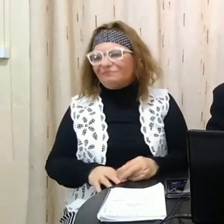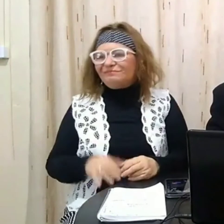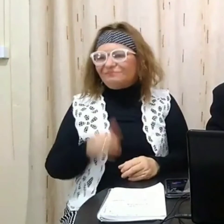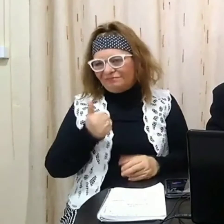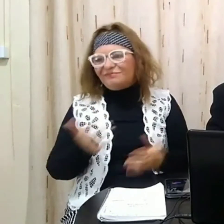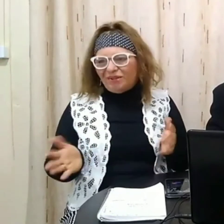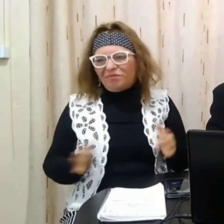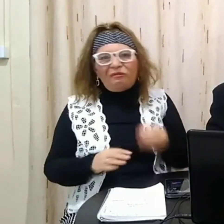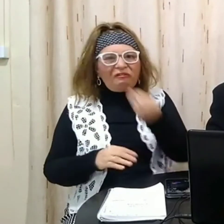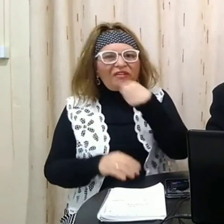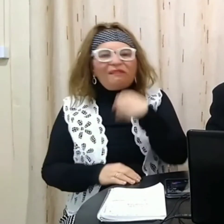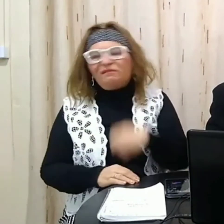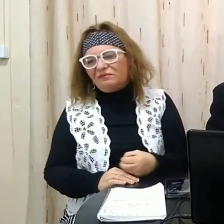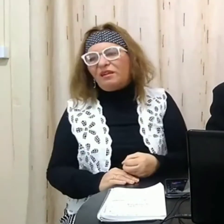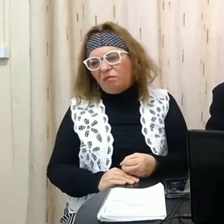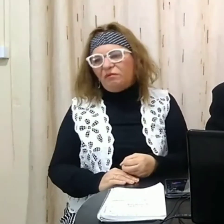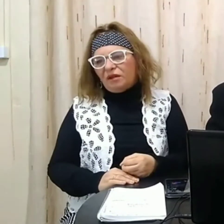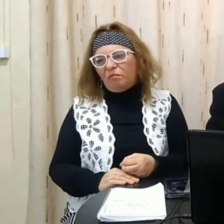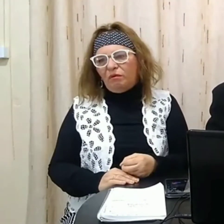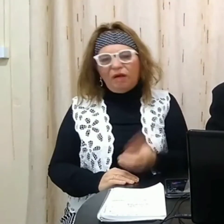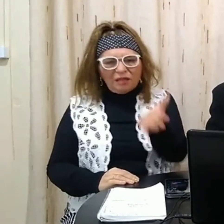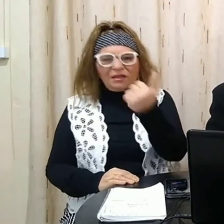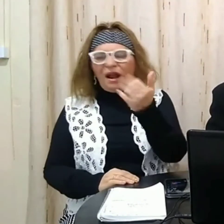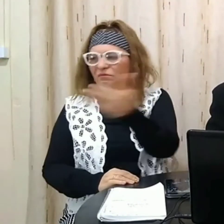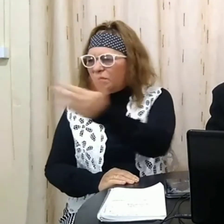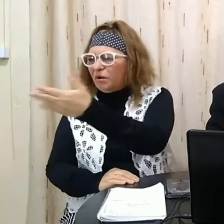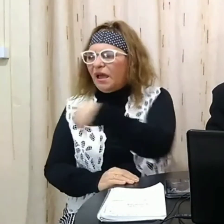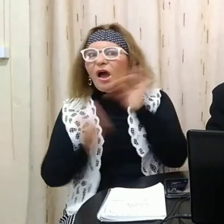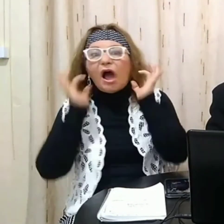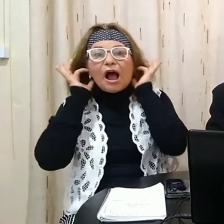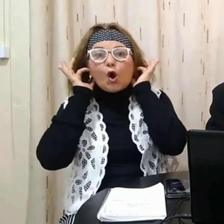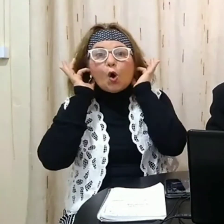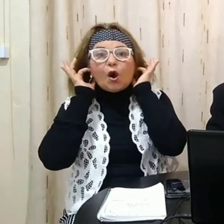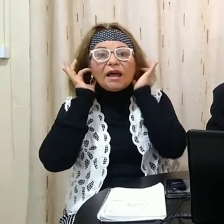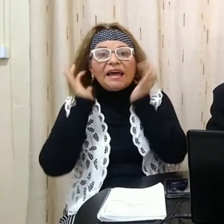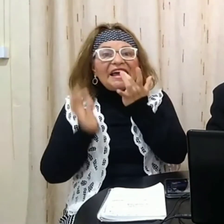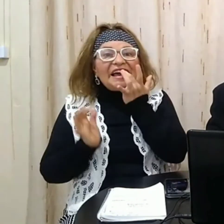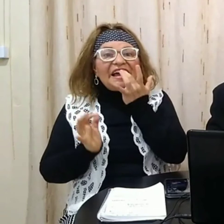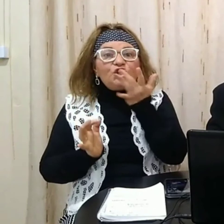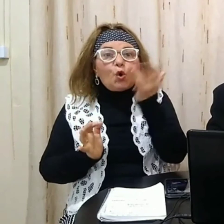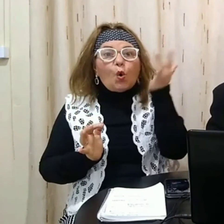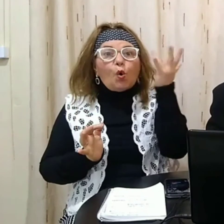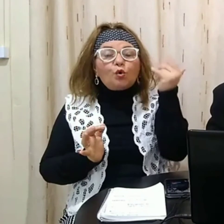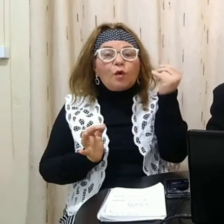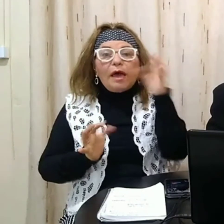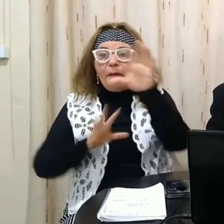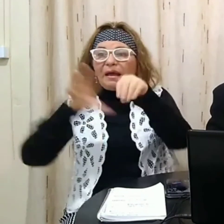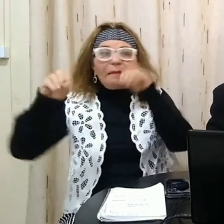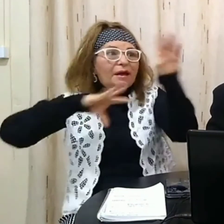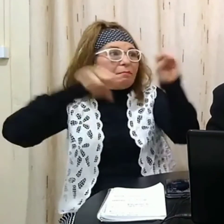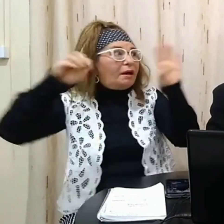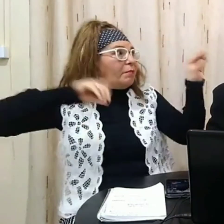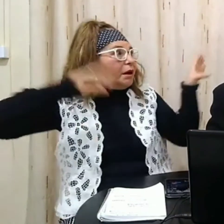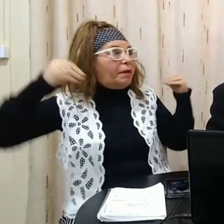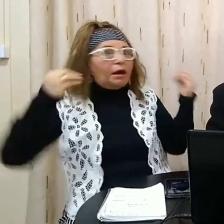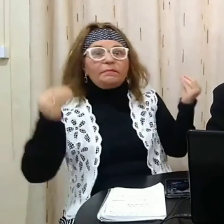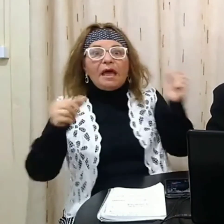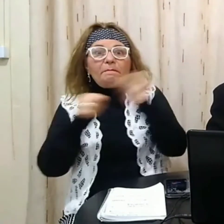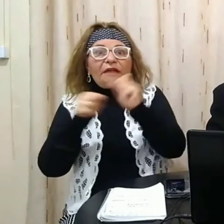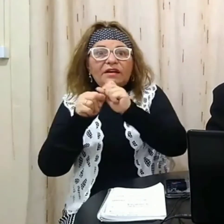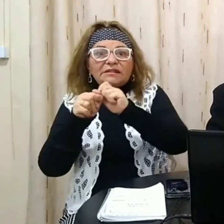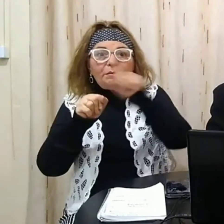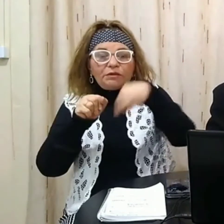E então disse para que eles trouxessem as argolas de ouro das orelhas das mulheres, dos filhos, para então